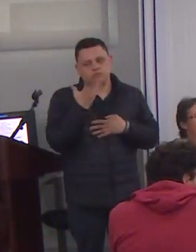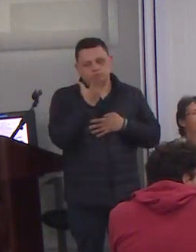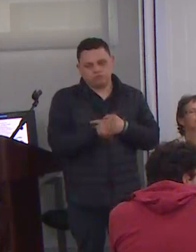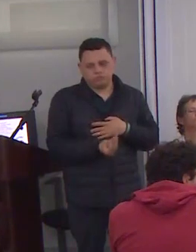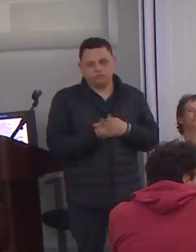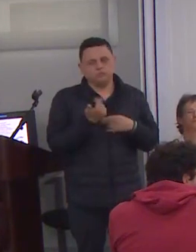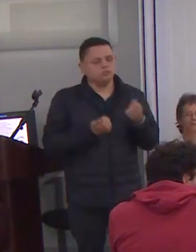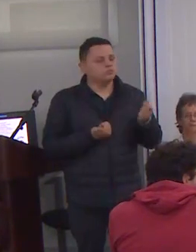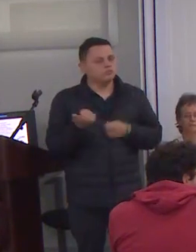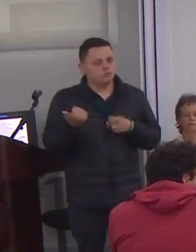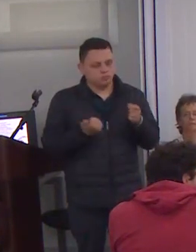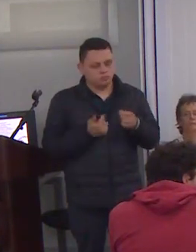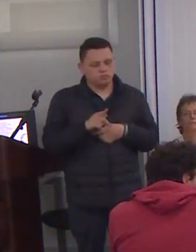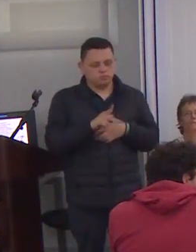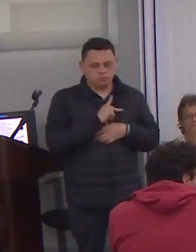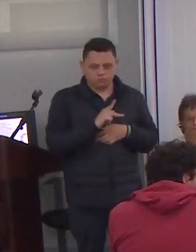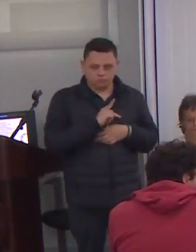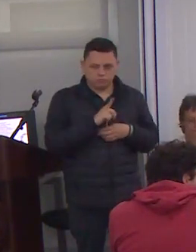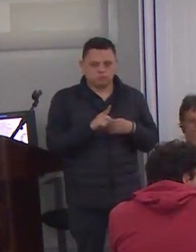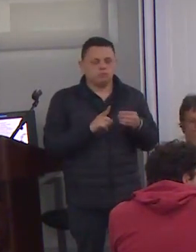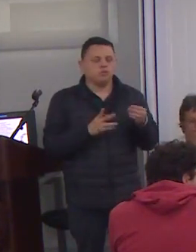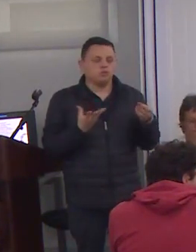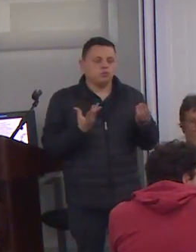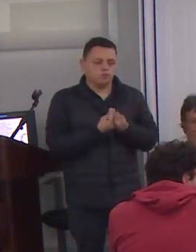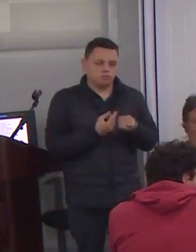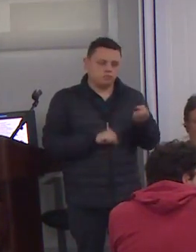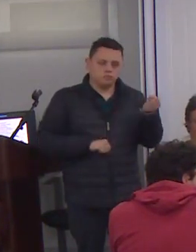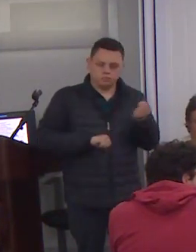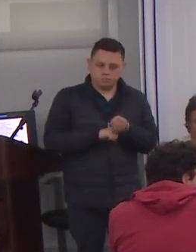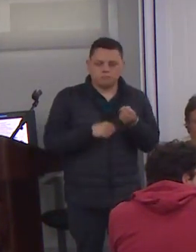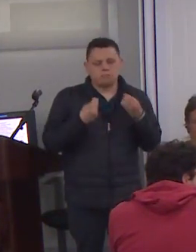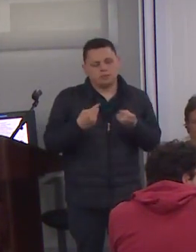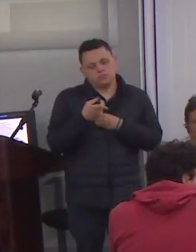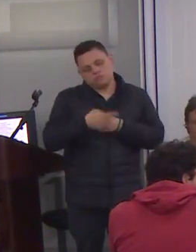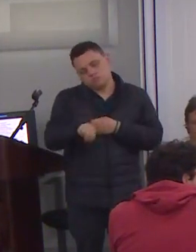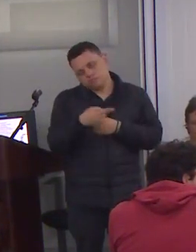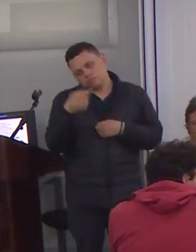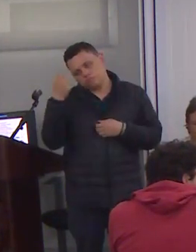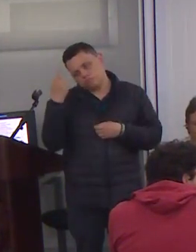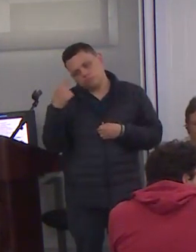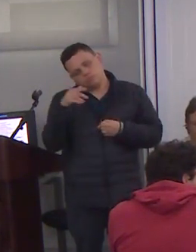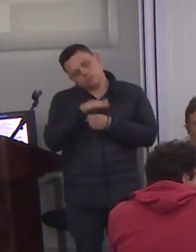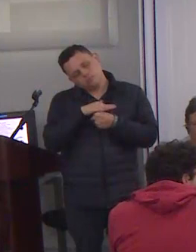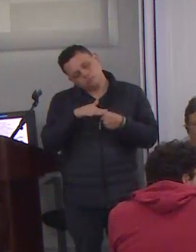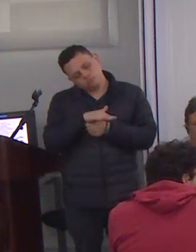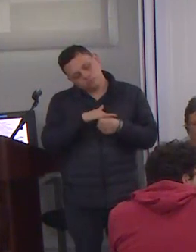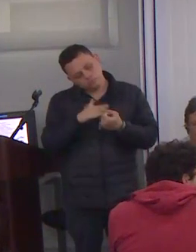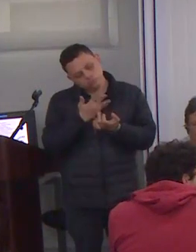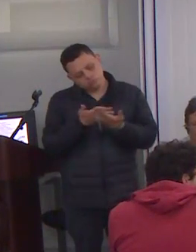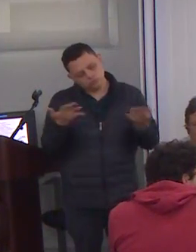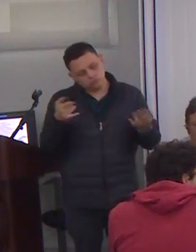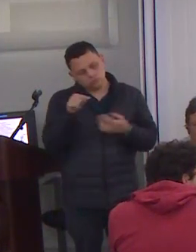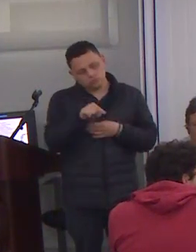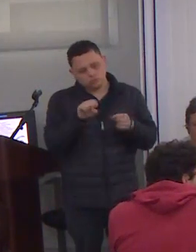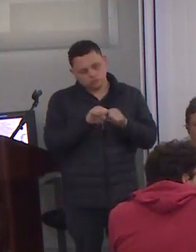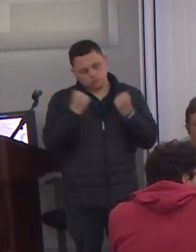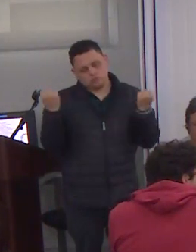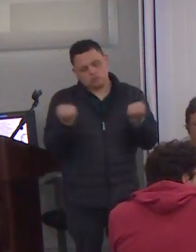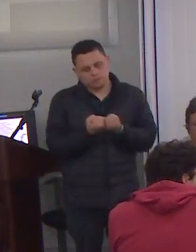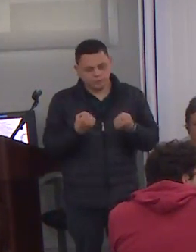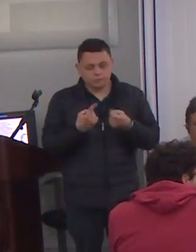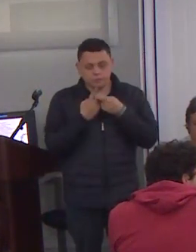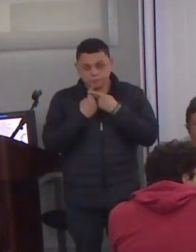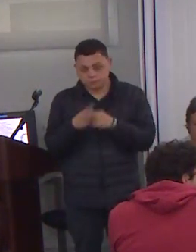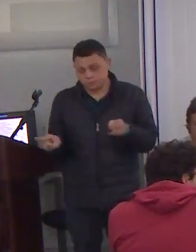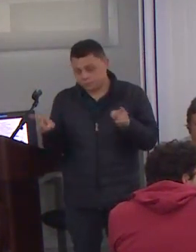también alrededor de ellos mismos como grupos de apoyo digámoslo para entender muchas de las situaciones que estaban viviendo en el aula pero